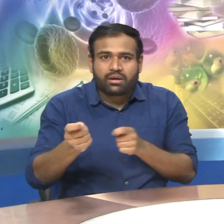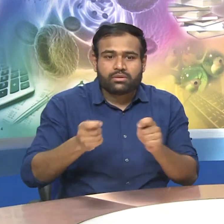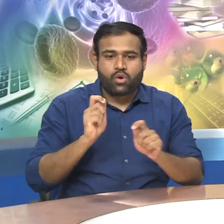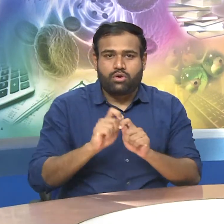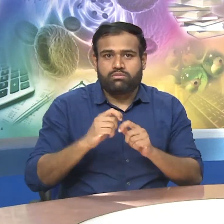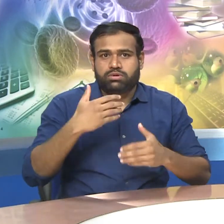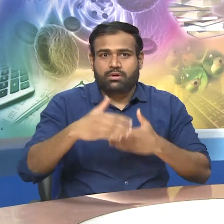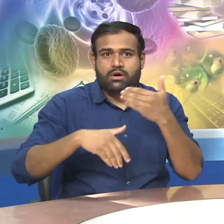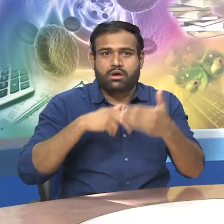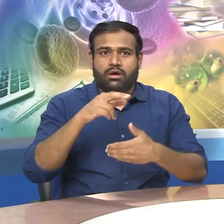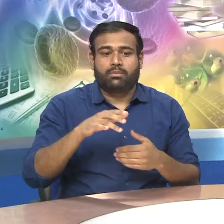है।